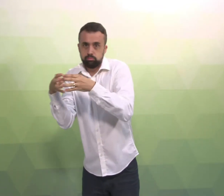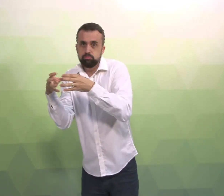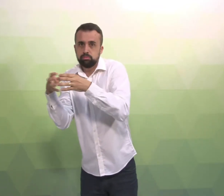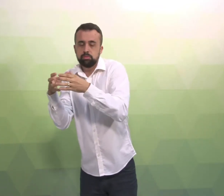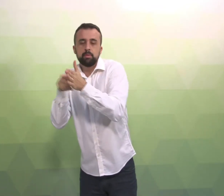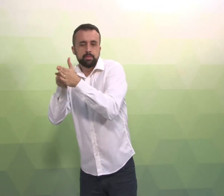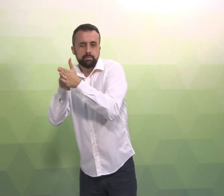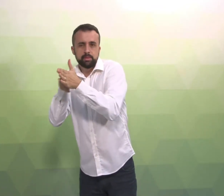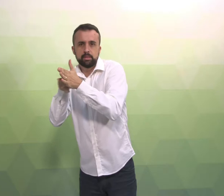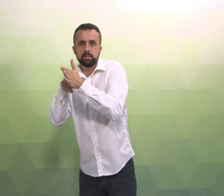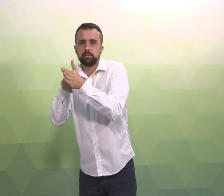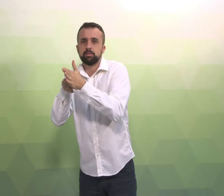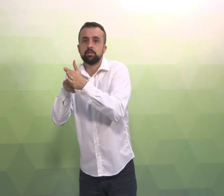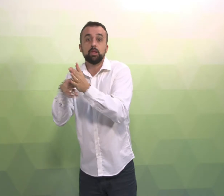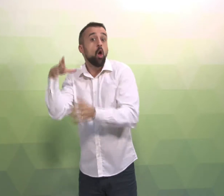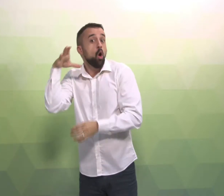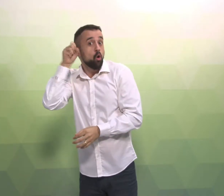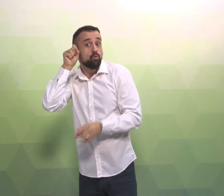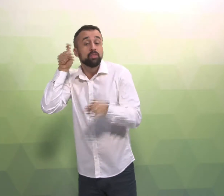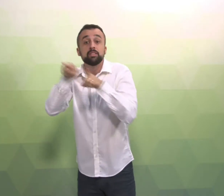Dessa forma, Stoke, com a sua equipe,